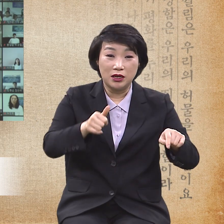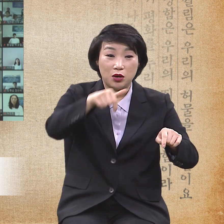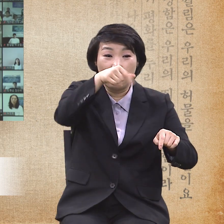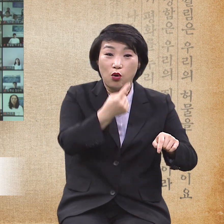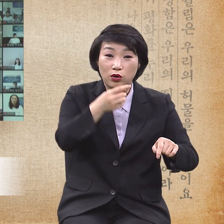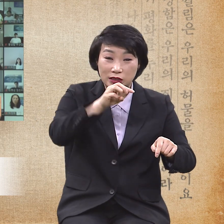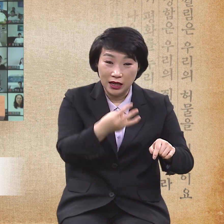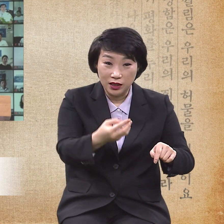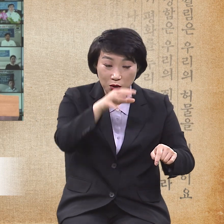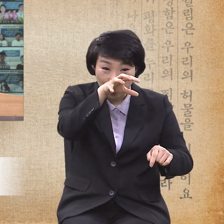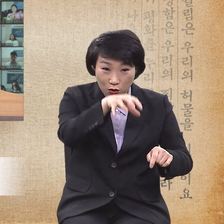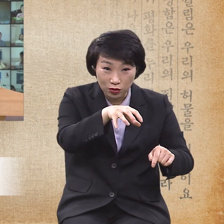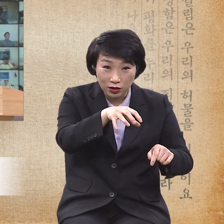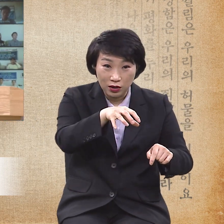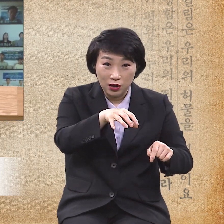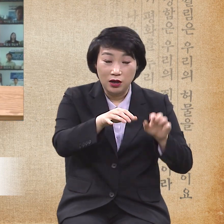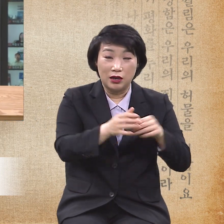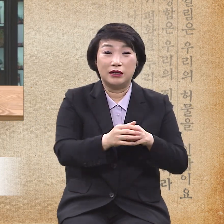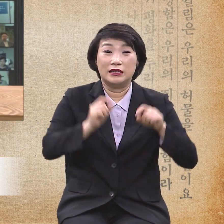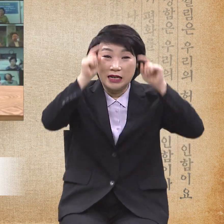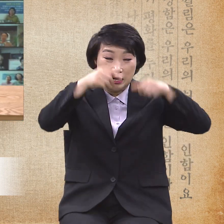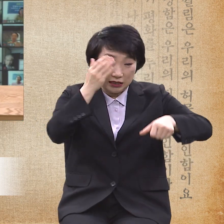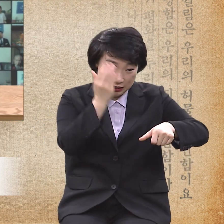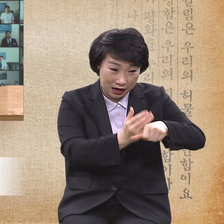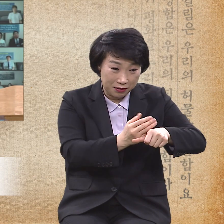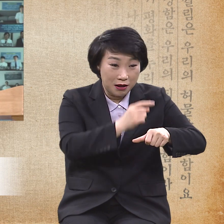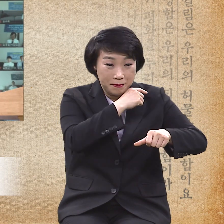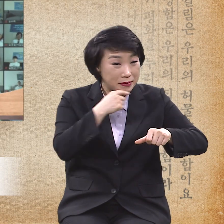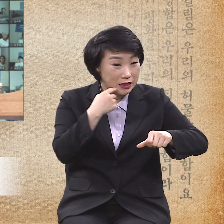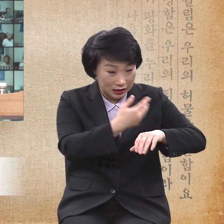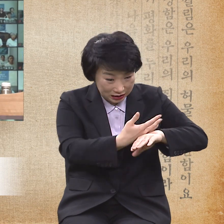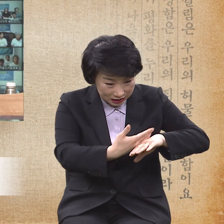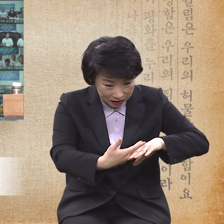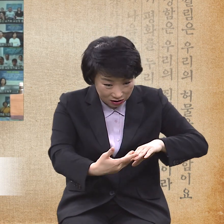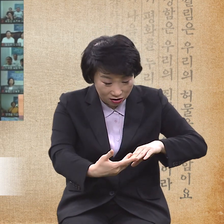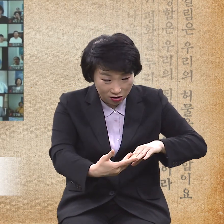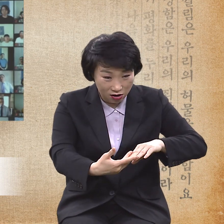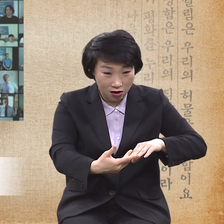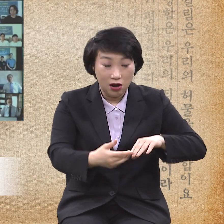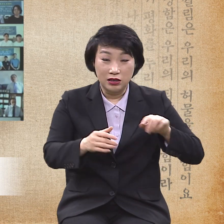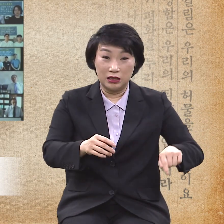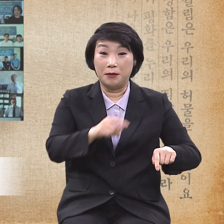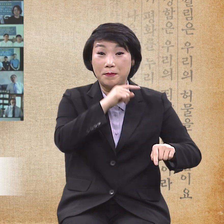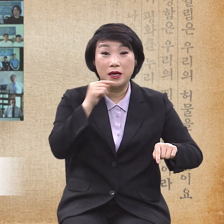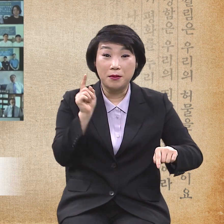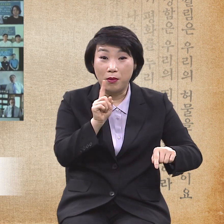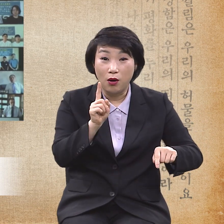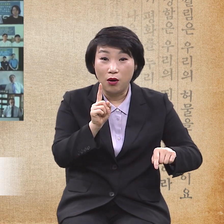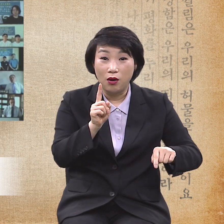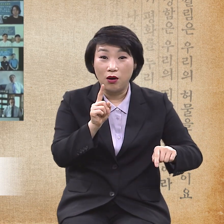땅에서 양을 잡고 피를 흘려, 피는